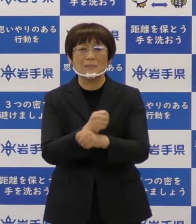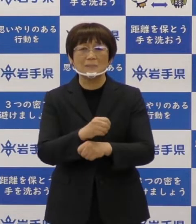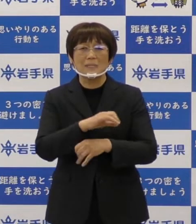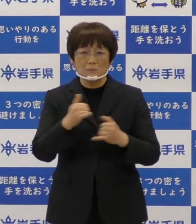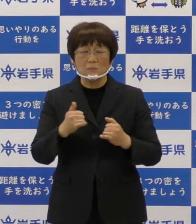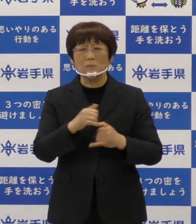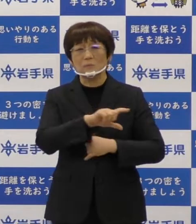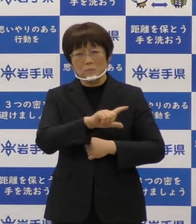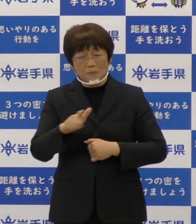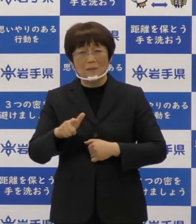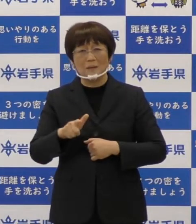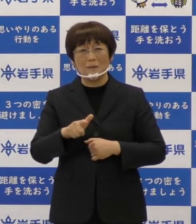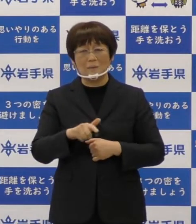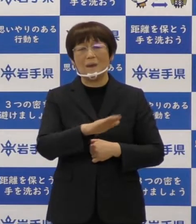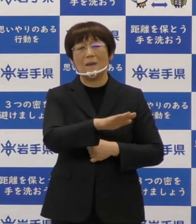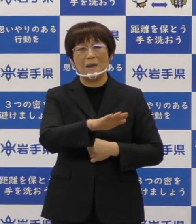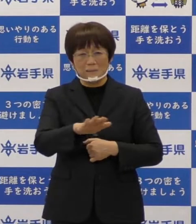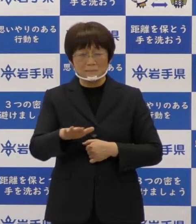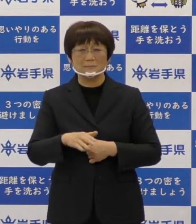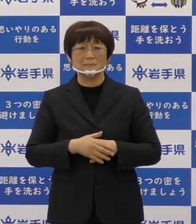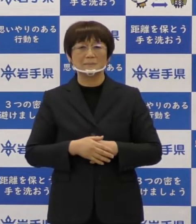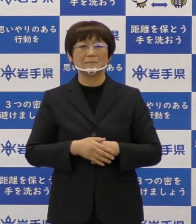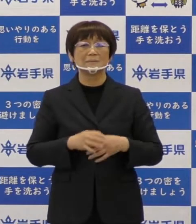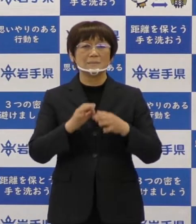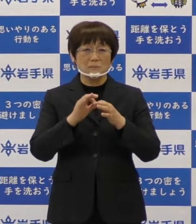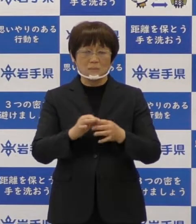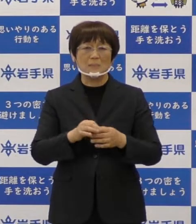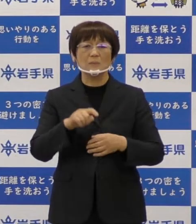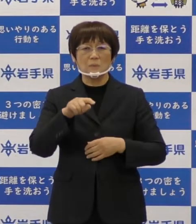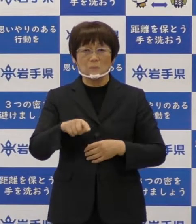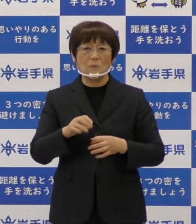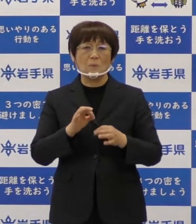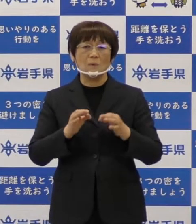の経済的な支援についてはそれはあの